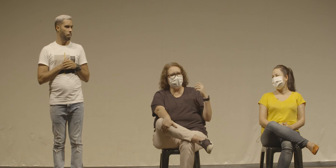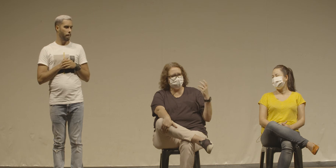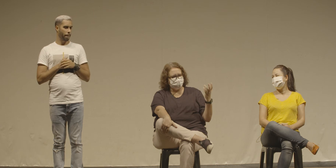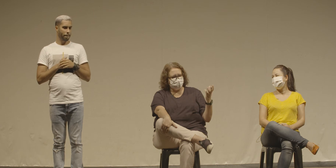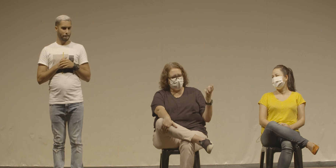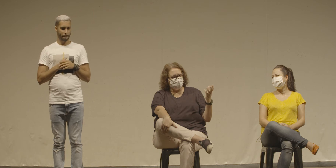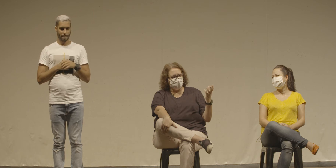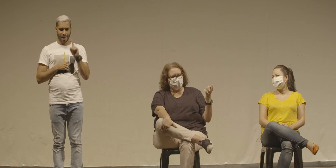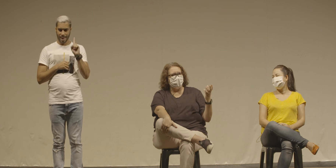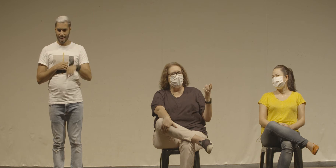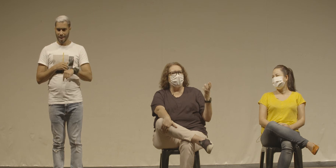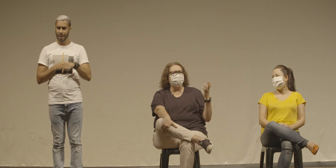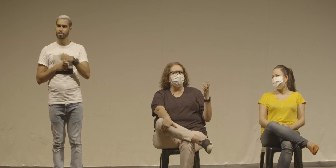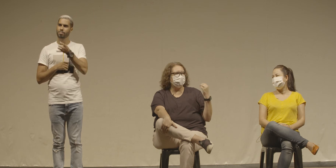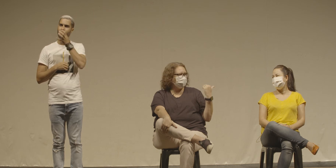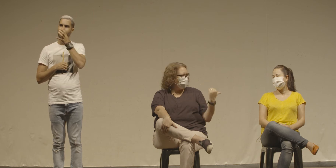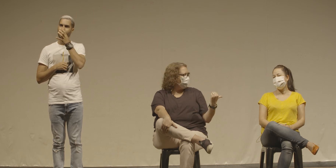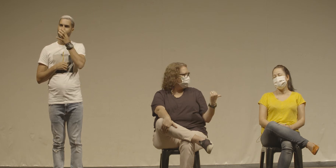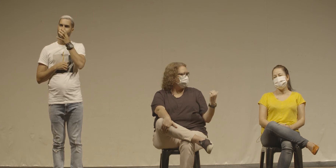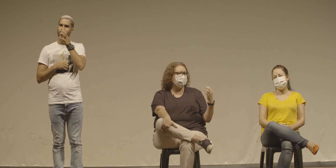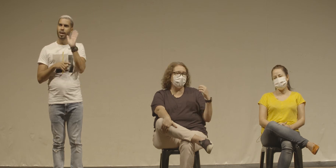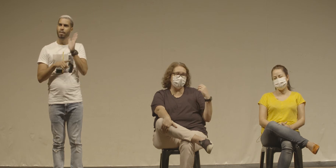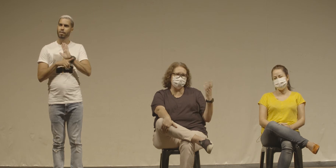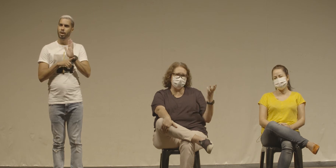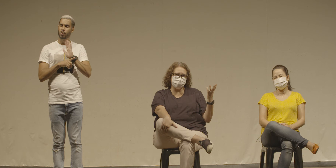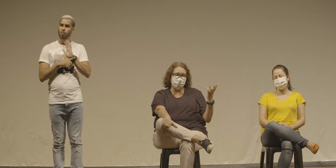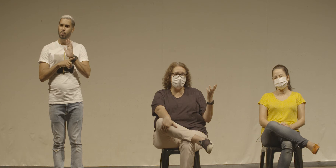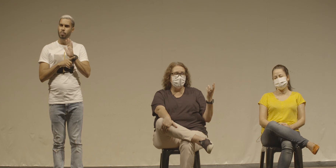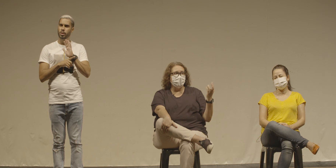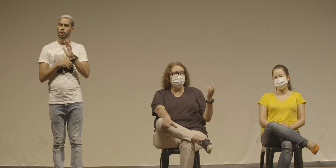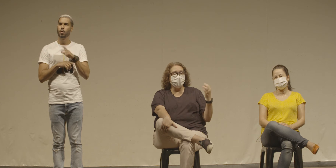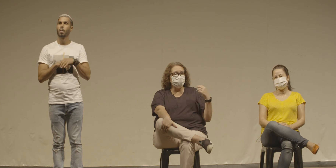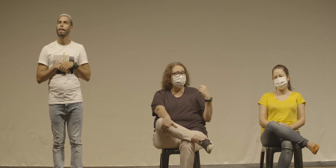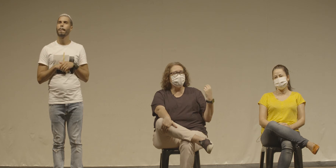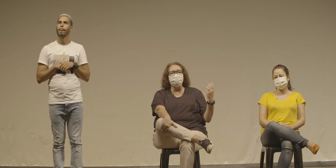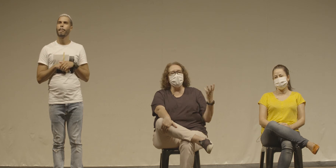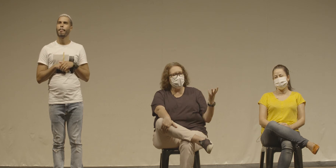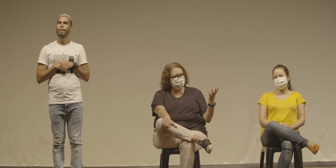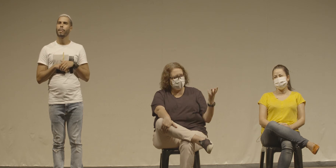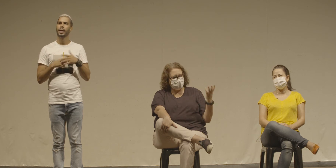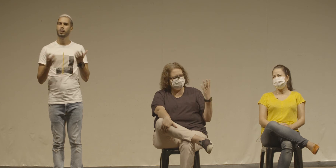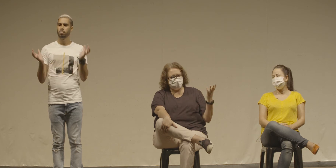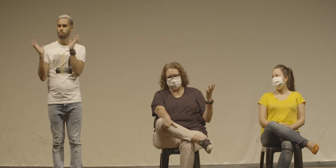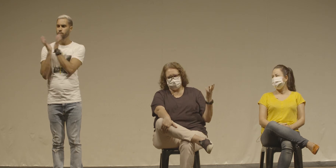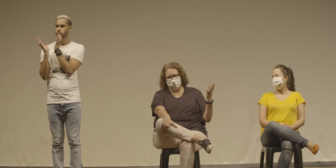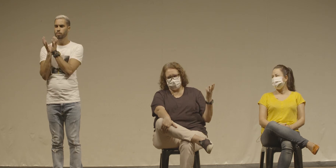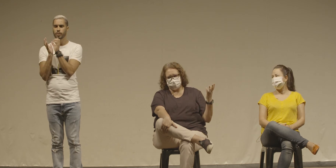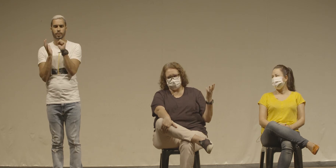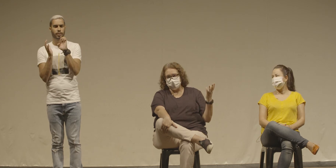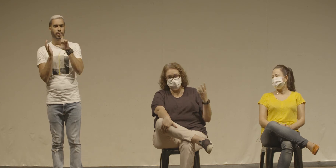se vendo no filme, fazendo parte, né, daquela seleção, porque elas não sabiam da